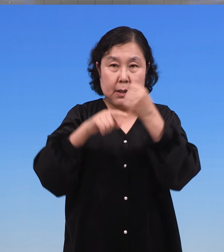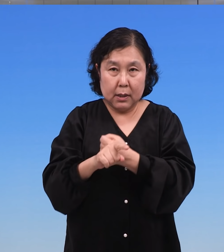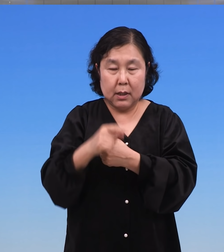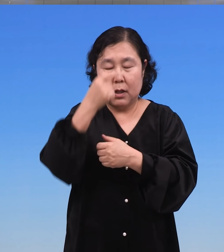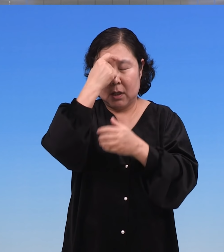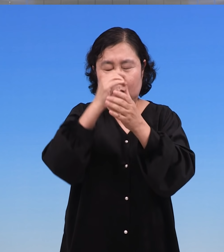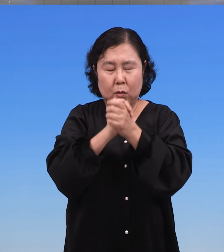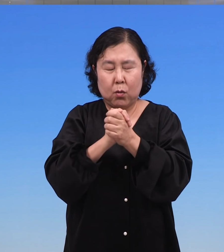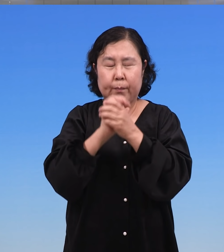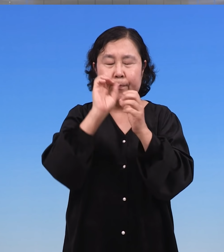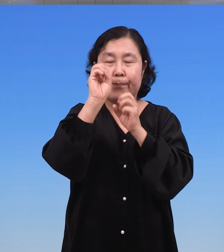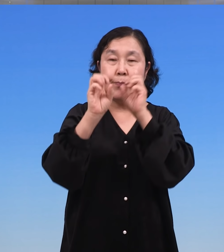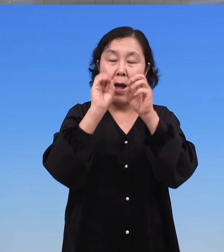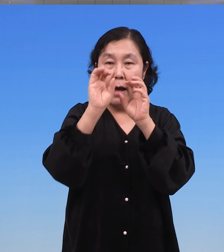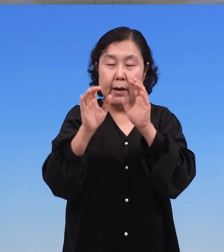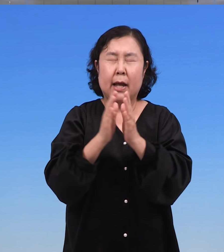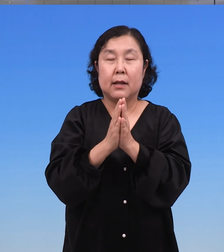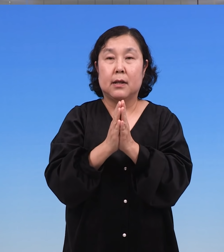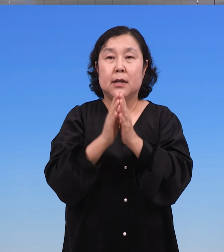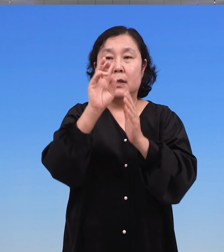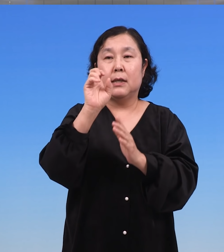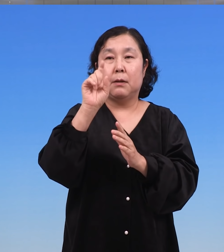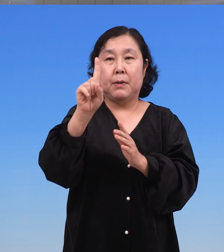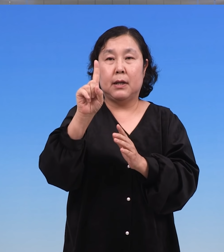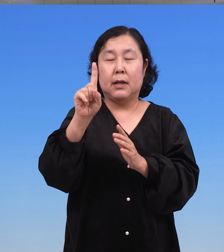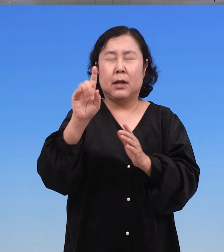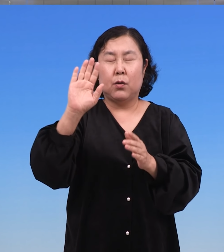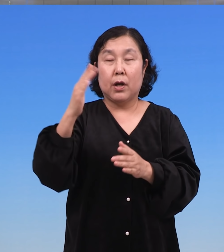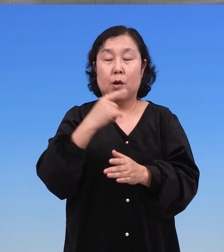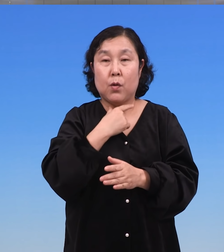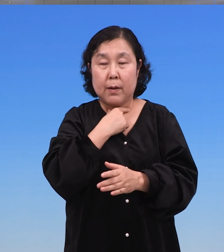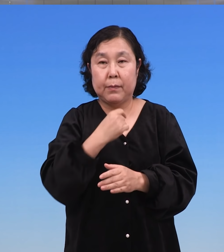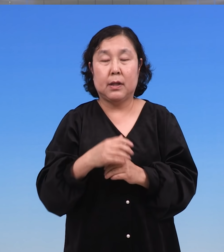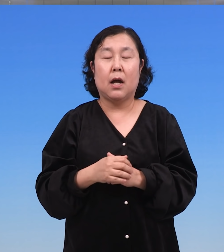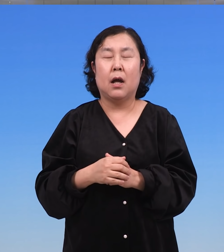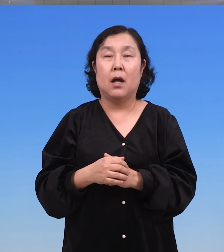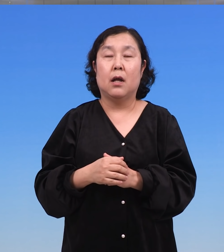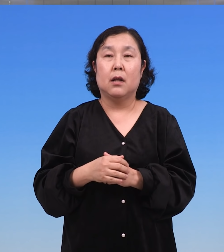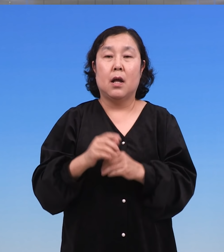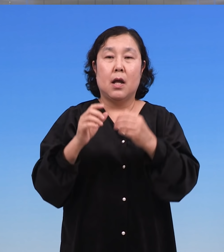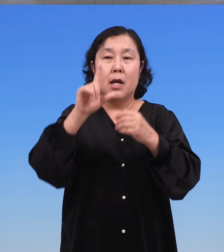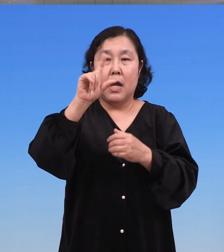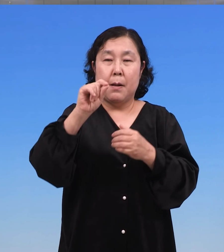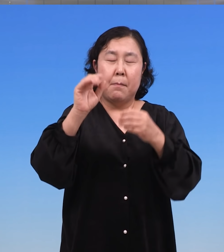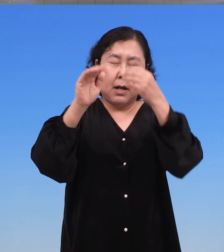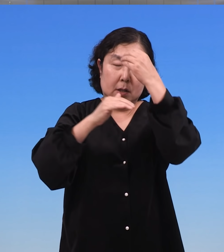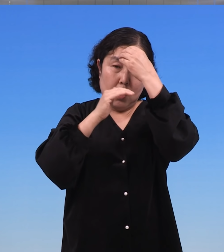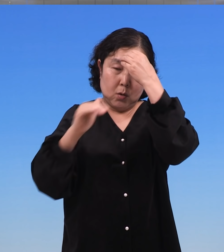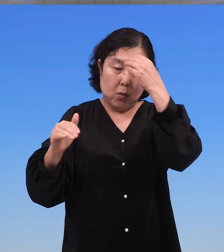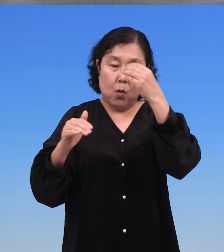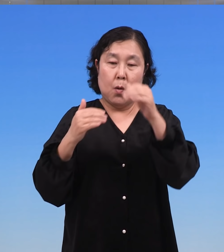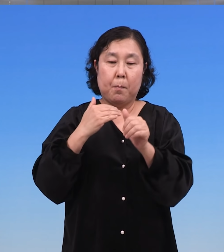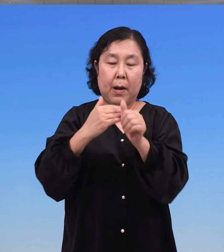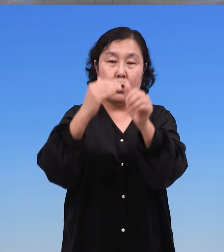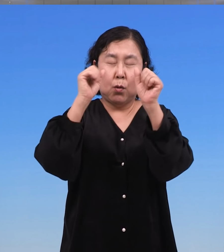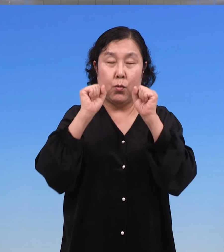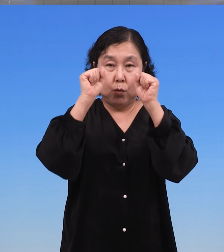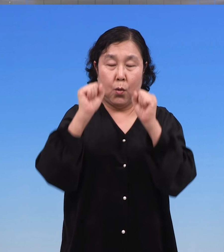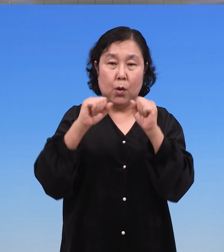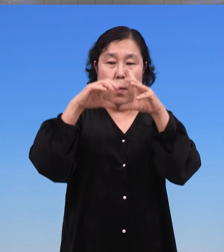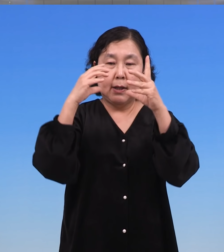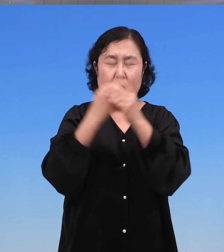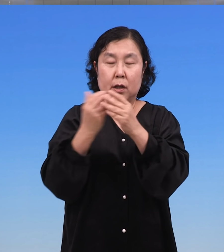기도로 의뢰하고 아래는 그런 21일이 되기를 바랍니다. 아니요, 21일이 아니라 1만 성도 파송 운동이 완전히